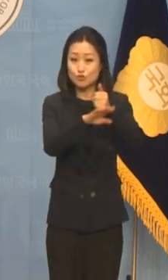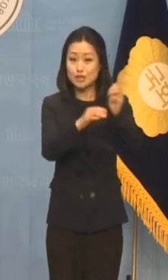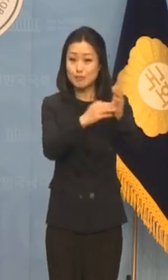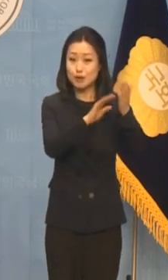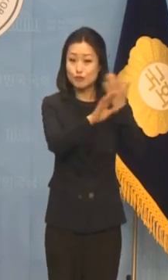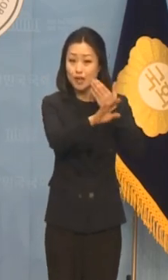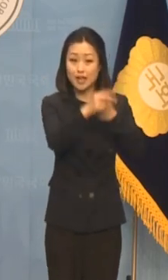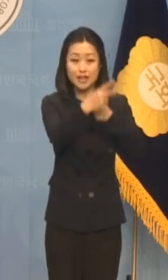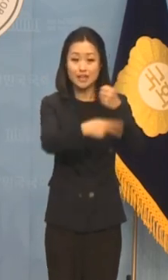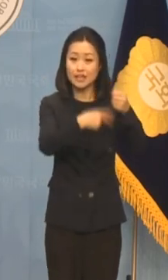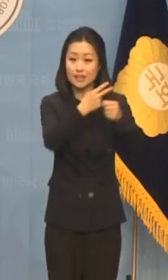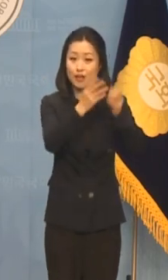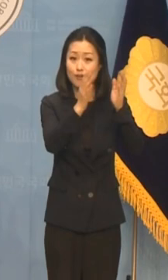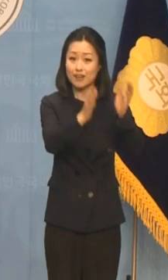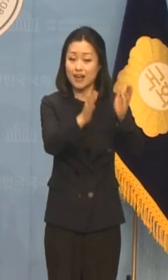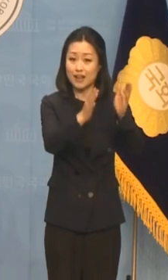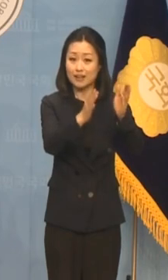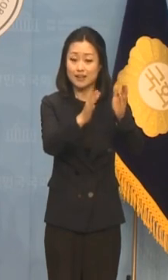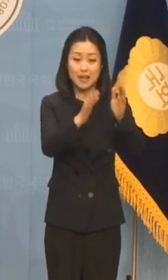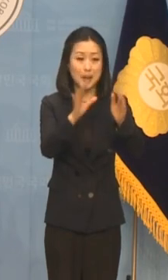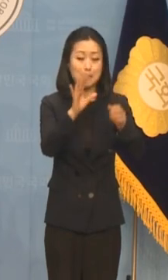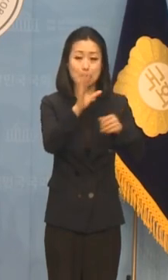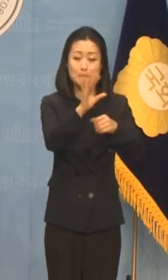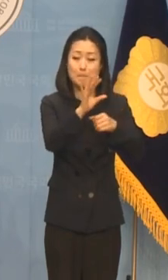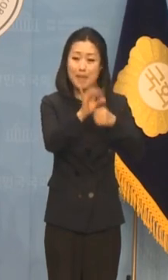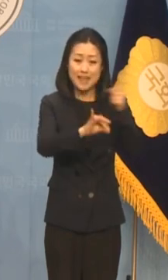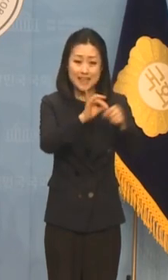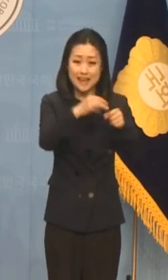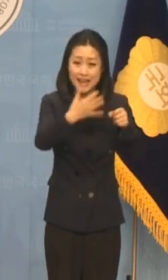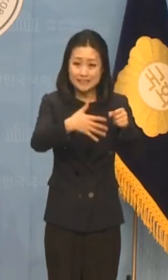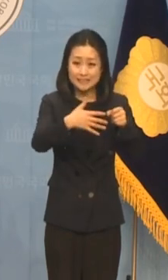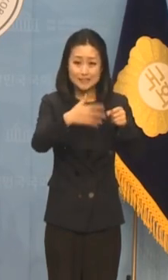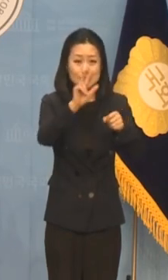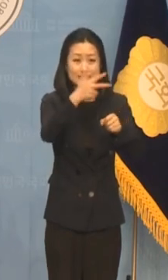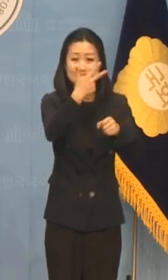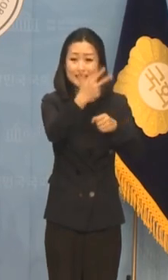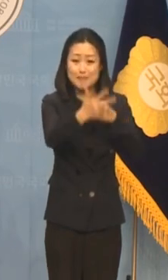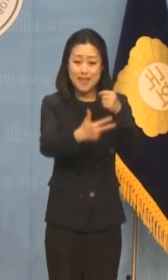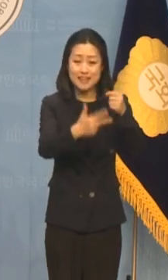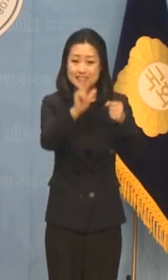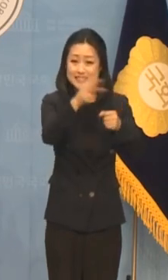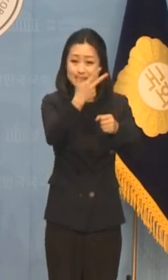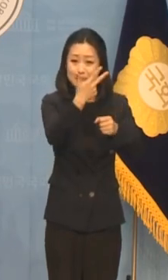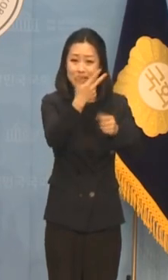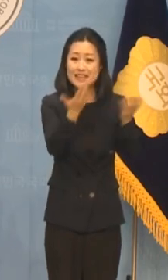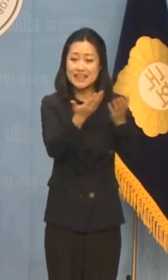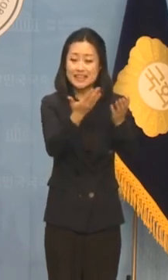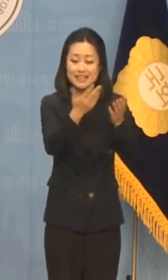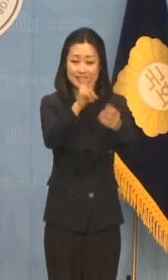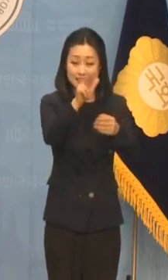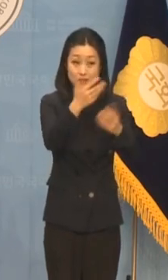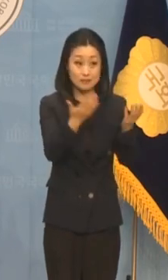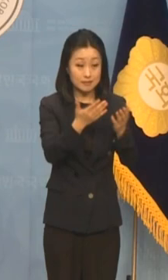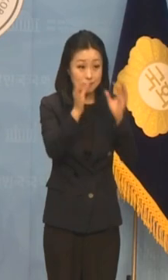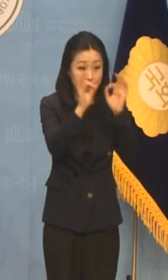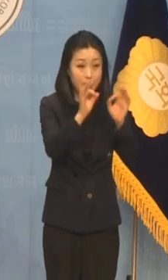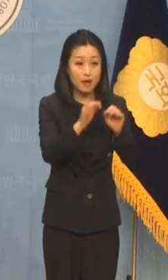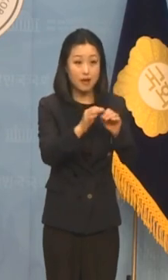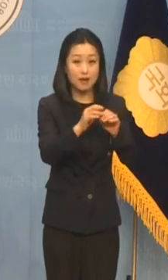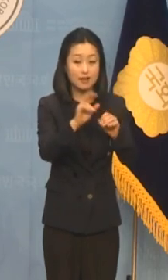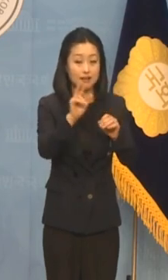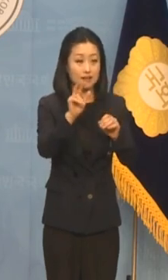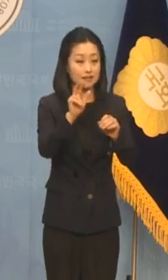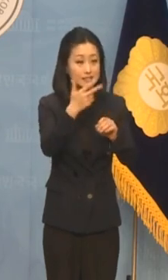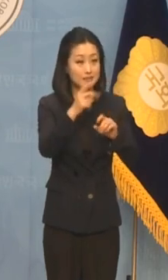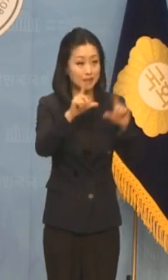지난 2년 동안 100일이 아니라 지난 700일 동안 대통령의 가장 지근 거리에서